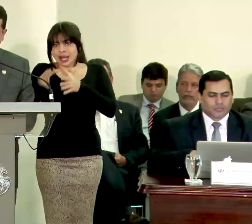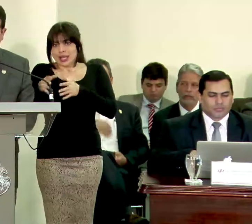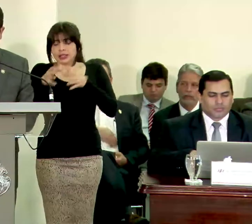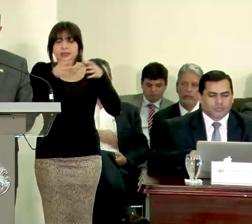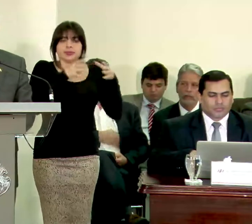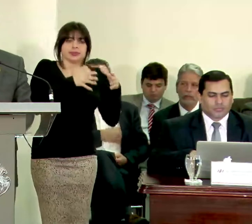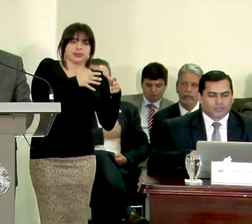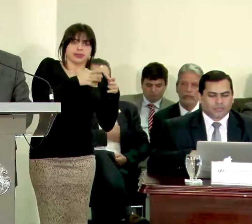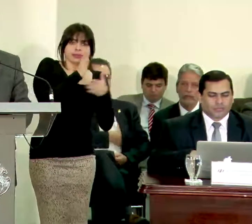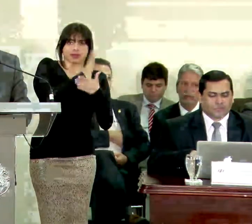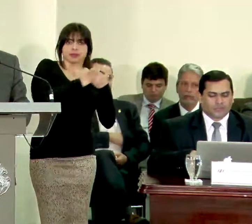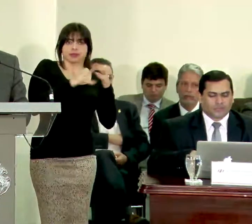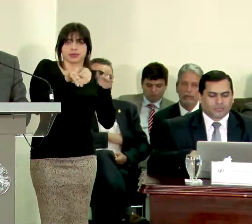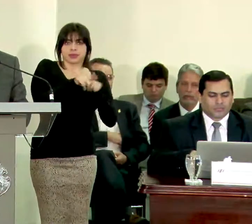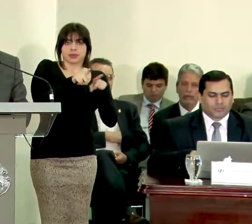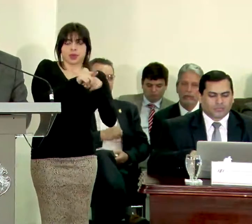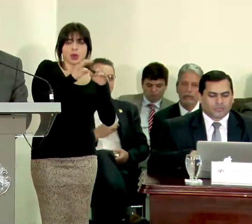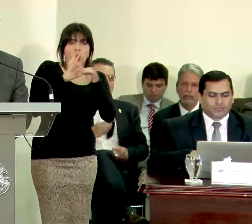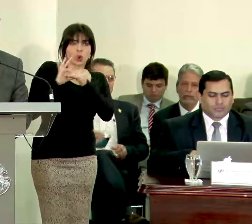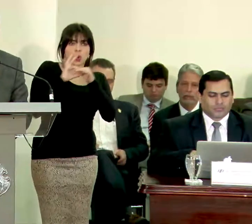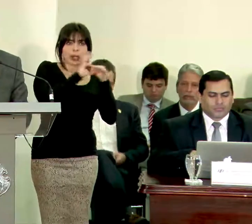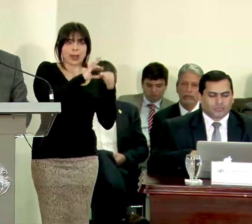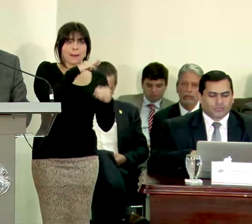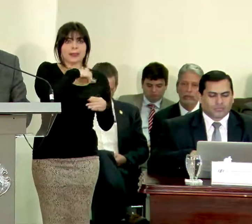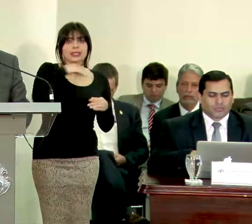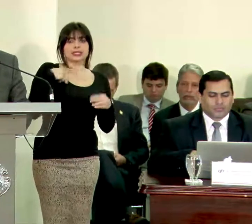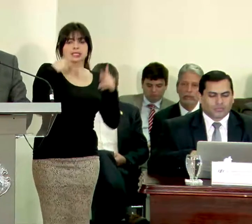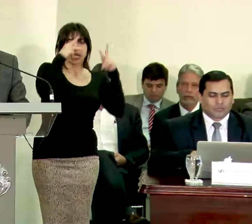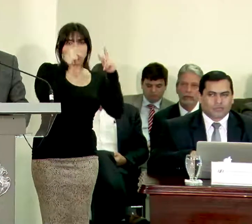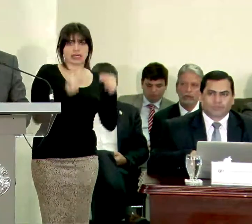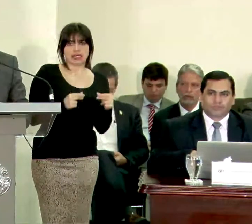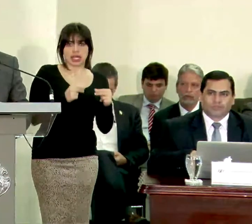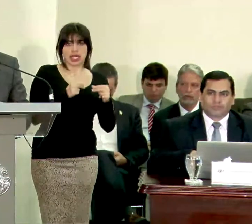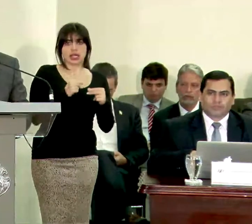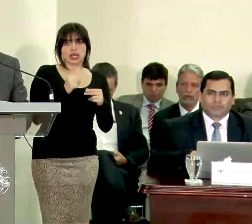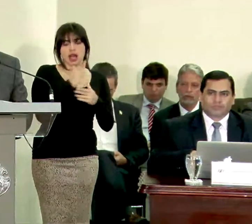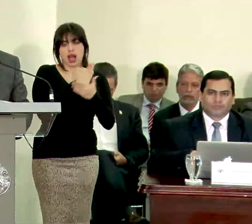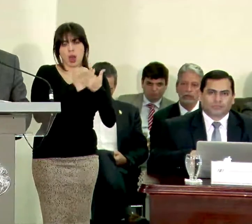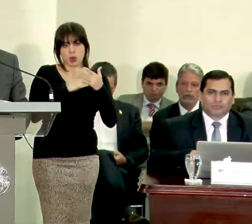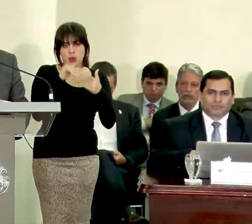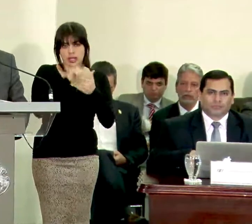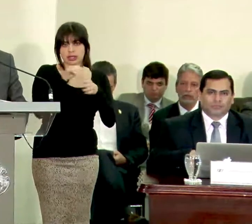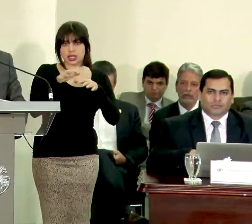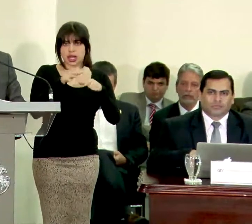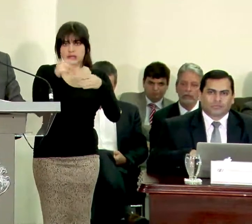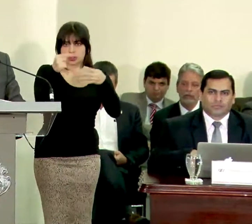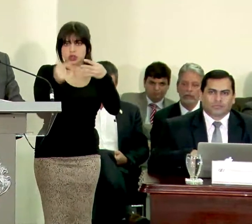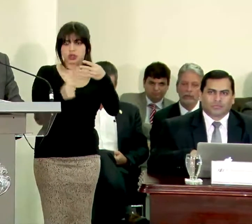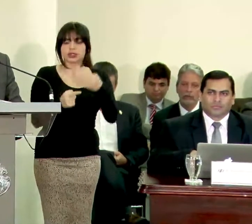y en coordinación con el Ministerio de Hacienda, alguna de ellas.